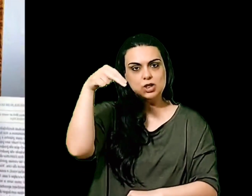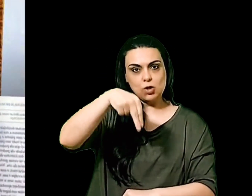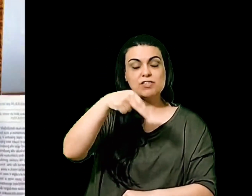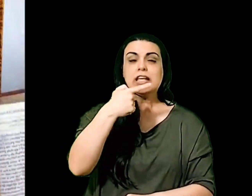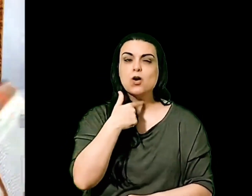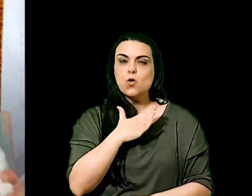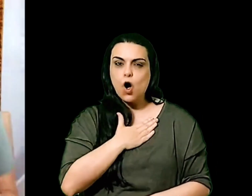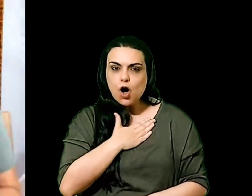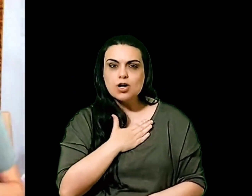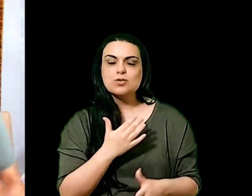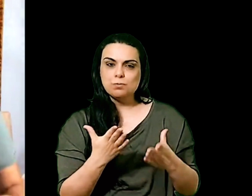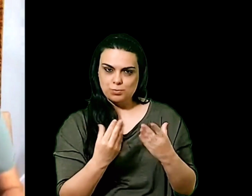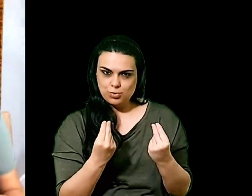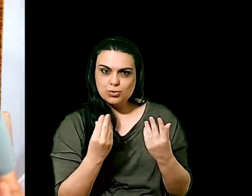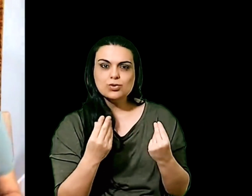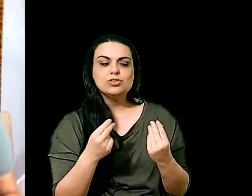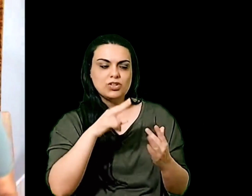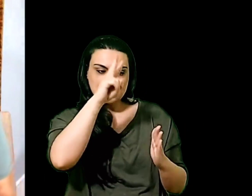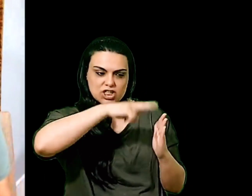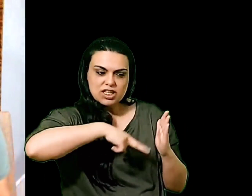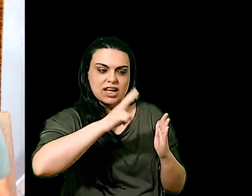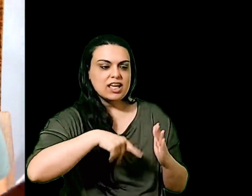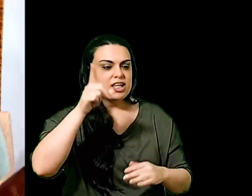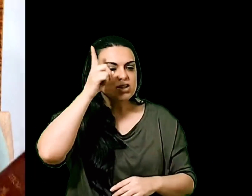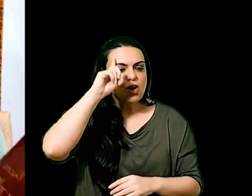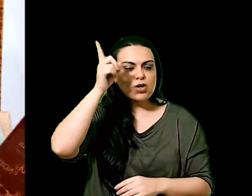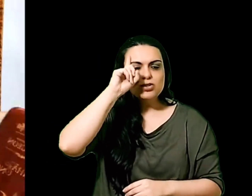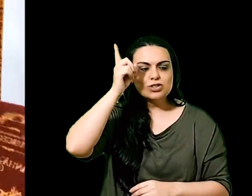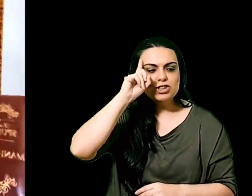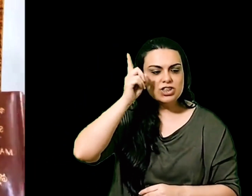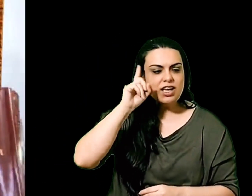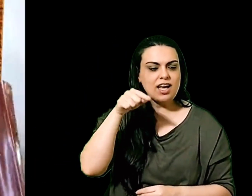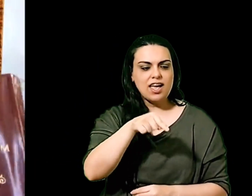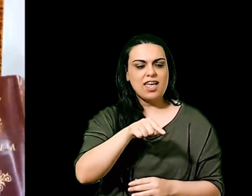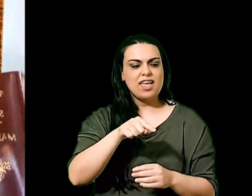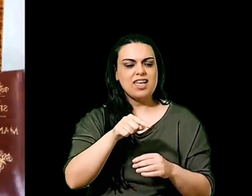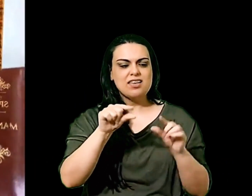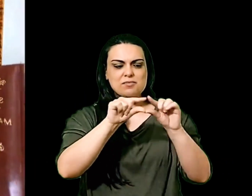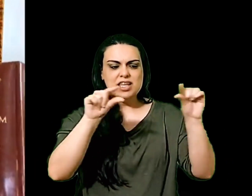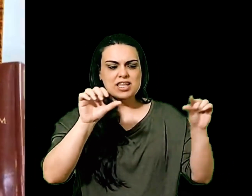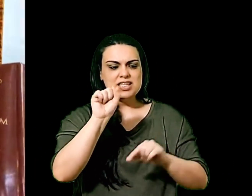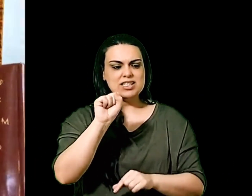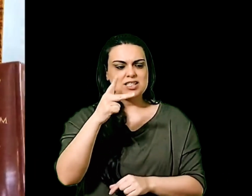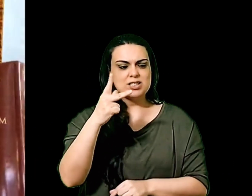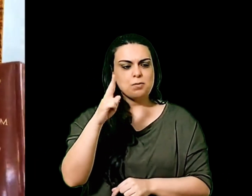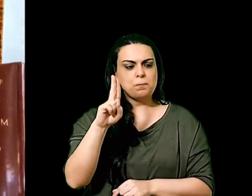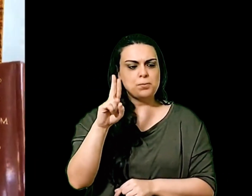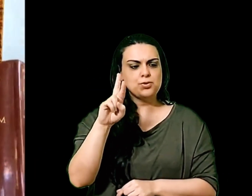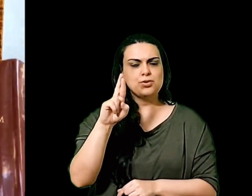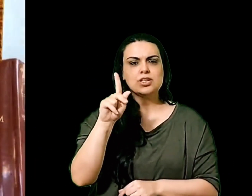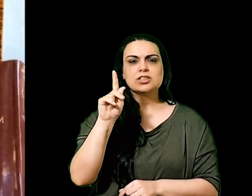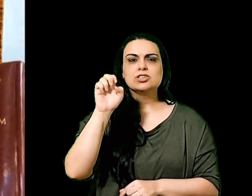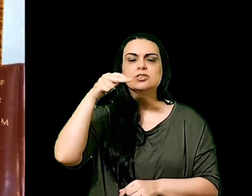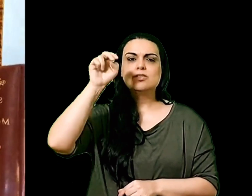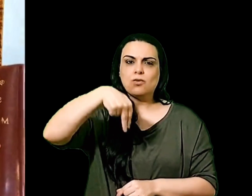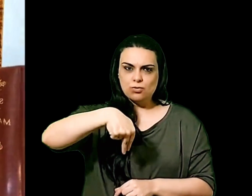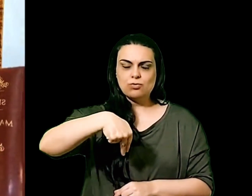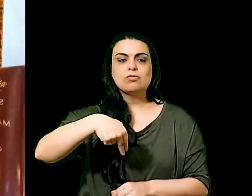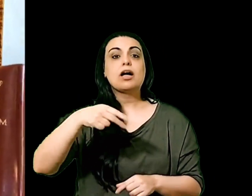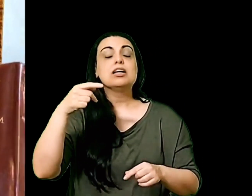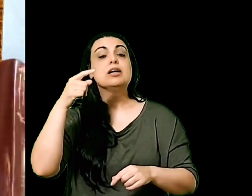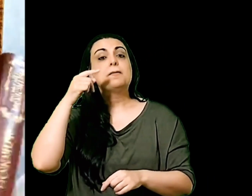24 de novembro. Eu gosto muito desse dia a dia com o Spurgeon aqui. Eu gosto demais